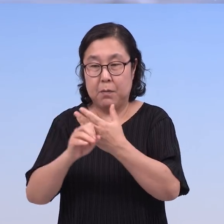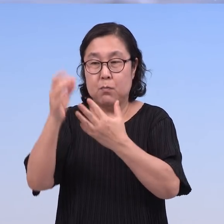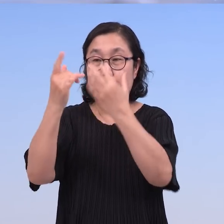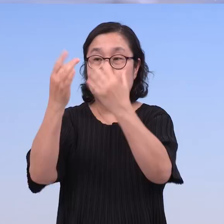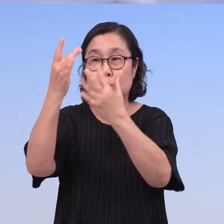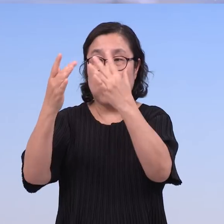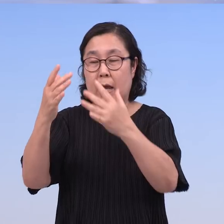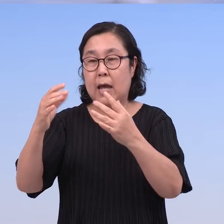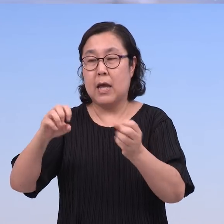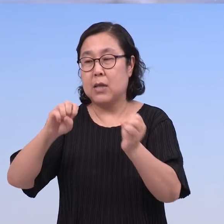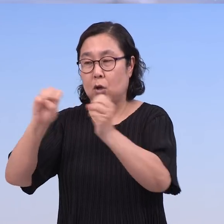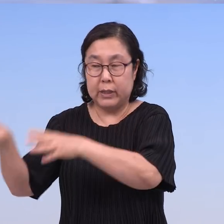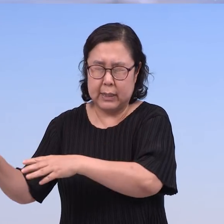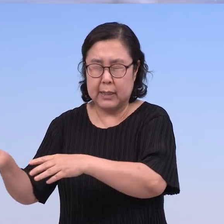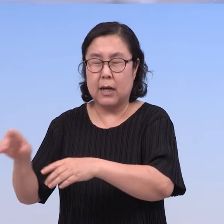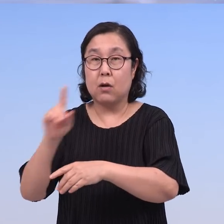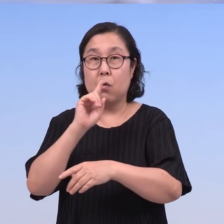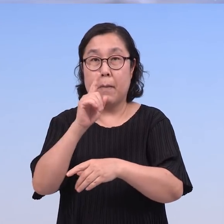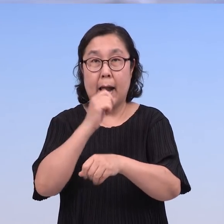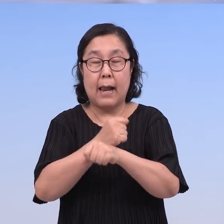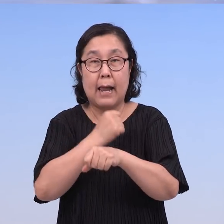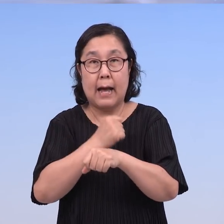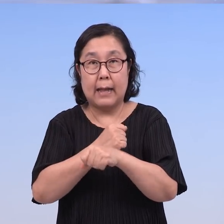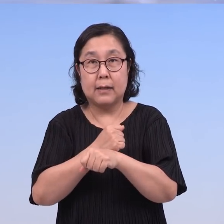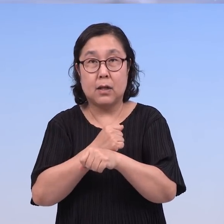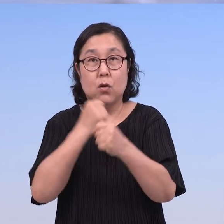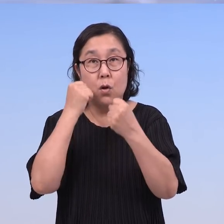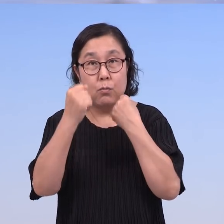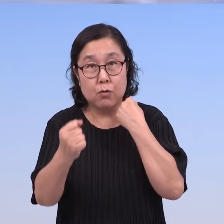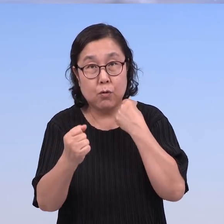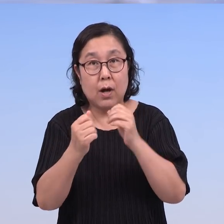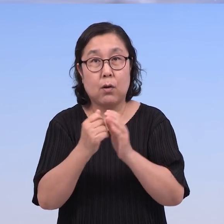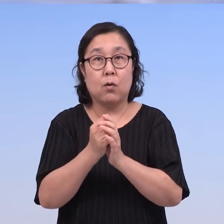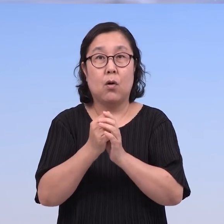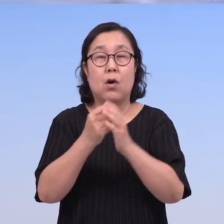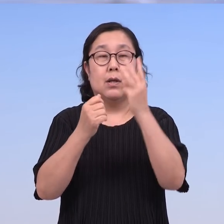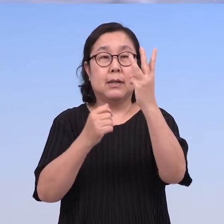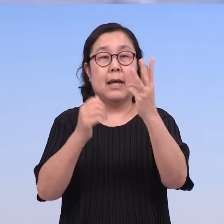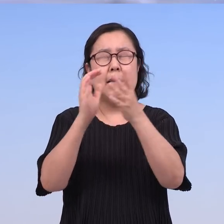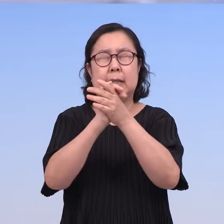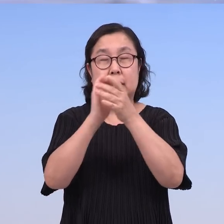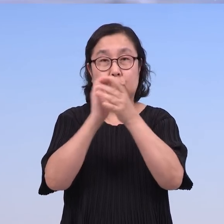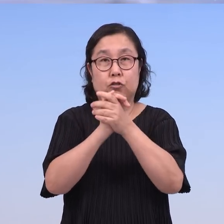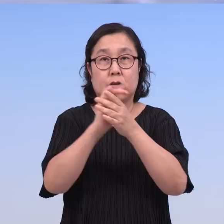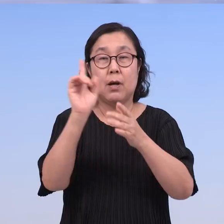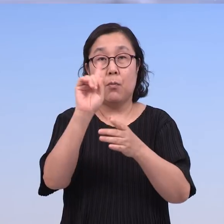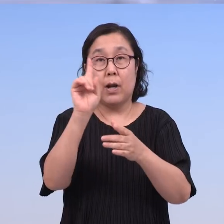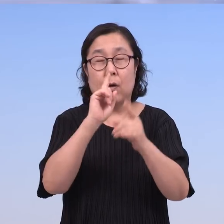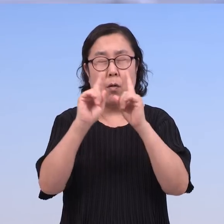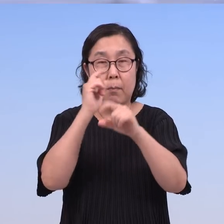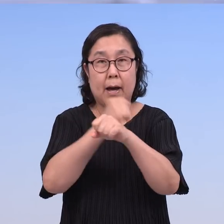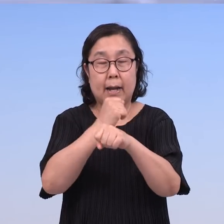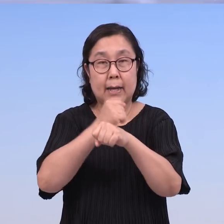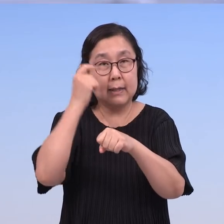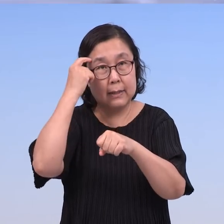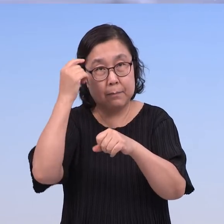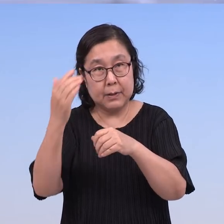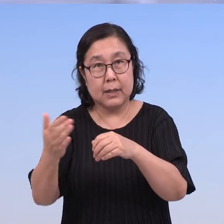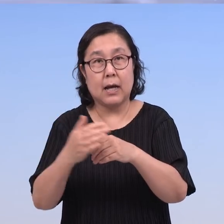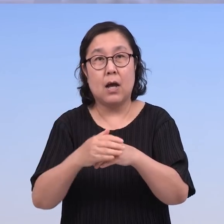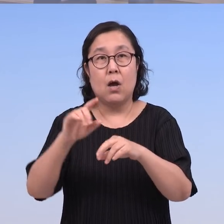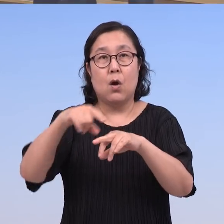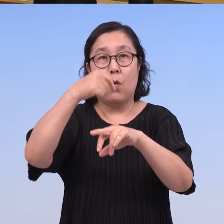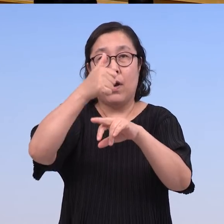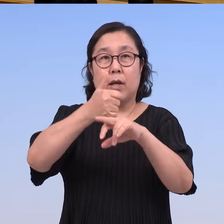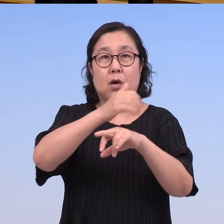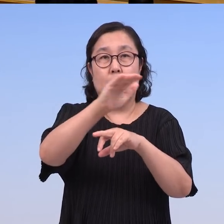속에 집어 던지겠다고 이런 위협을 가하는데 그런 상황에서 세 친구들이 보인 반응을 보십시오. 다니엘